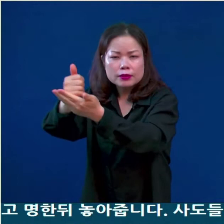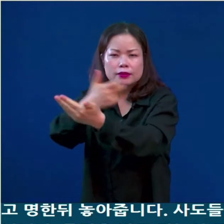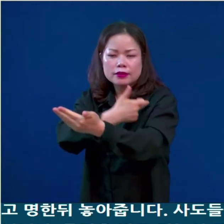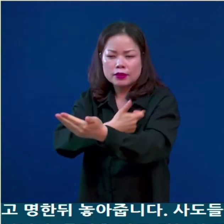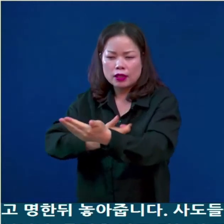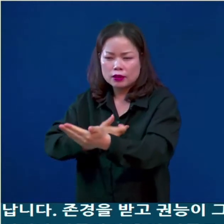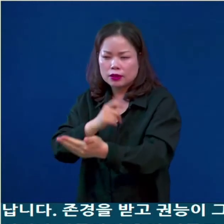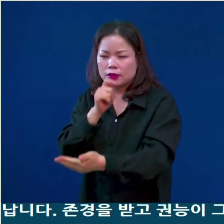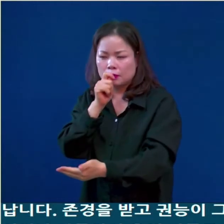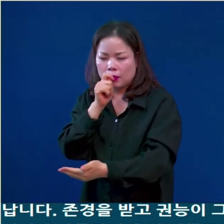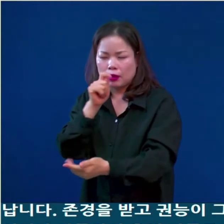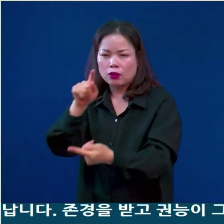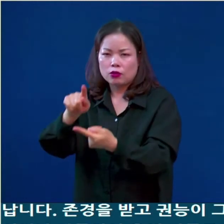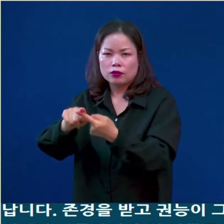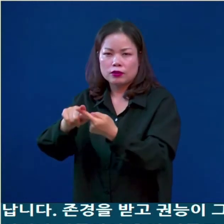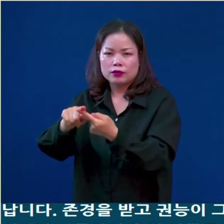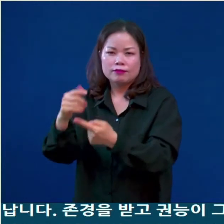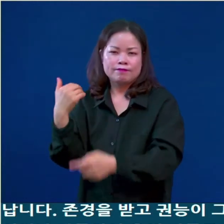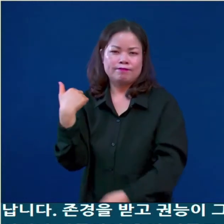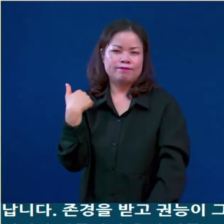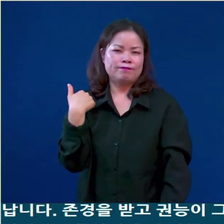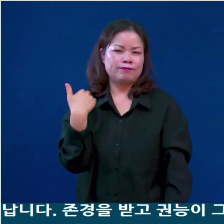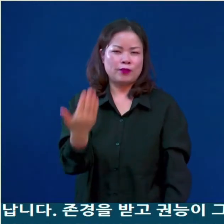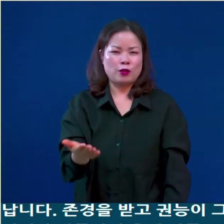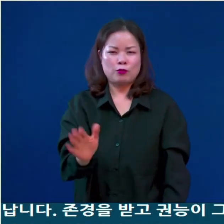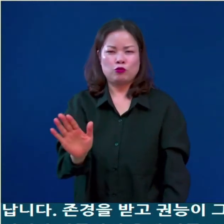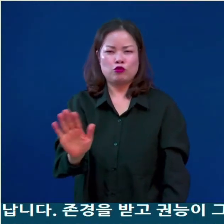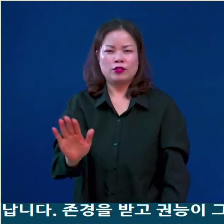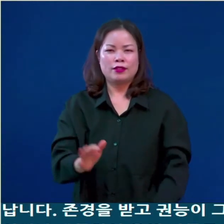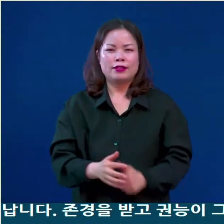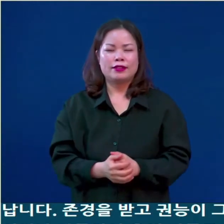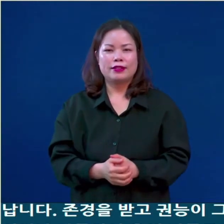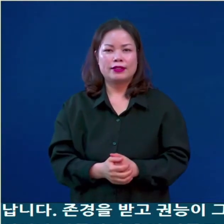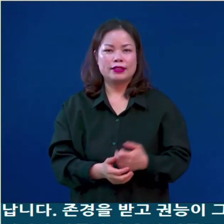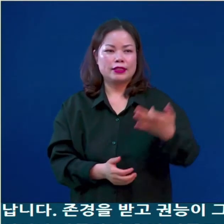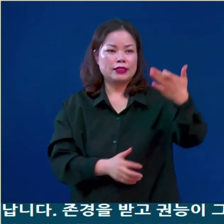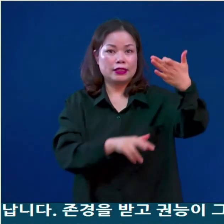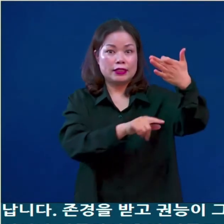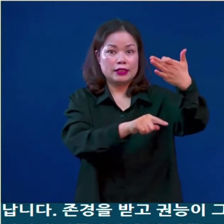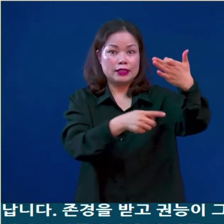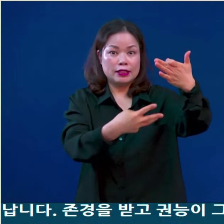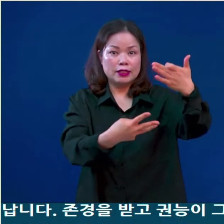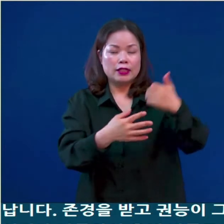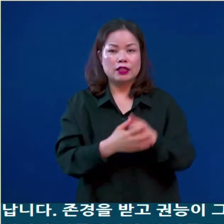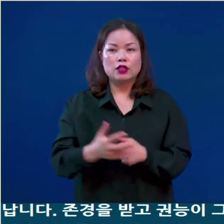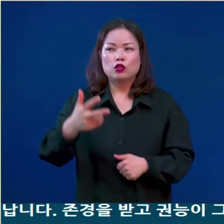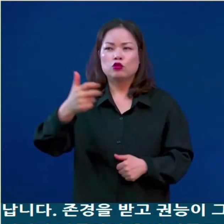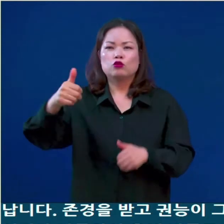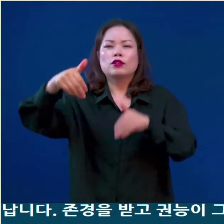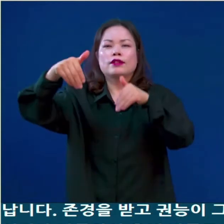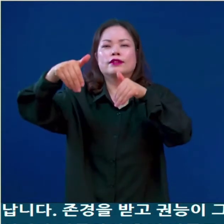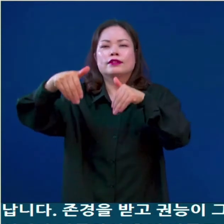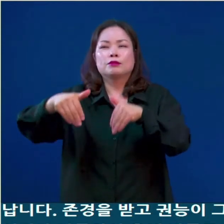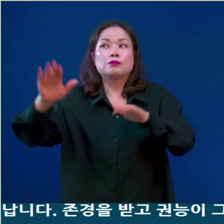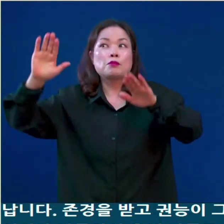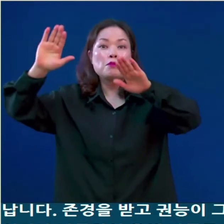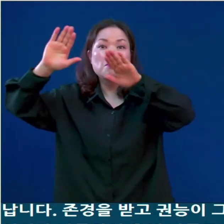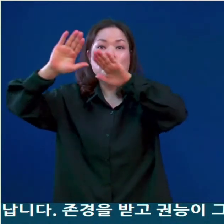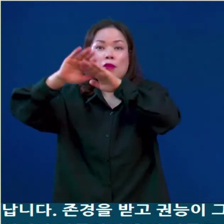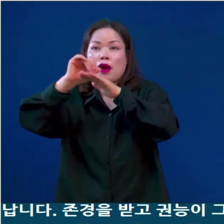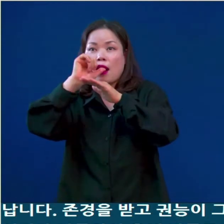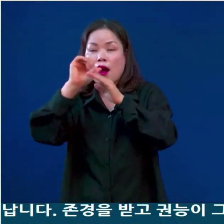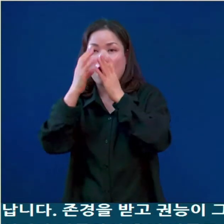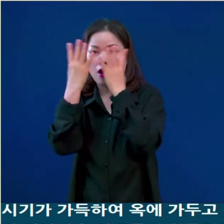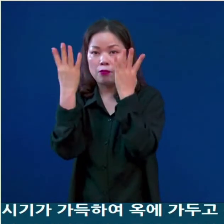사도들이 침묵하도록 내버려 두지 않으십니다. 19절 보시면 주의 사자가 밤에